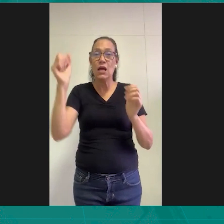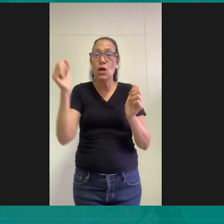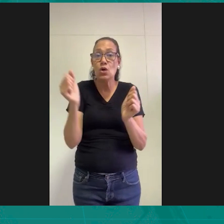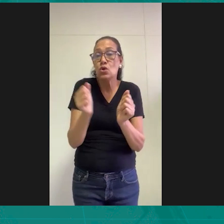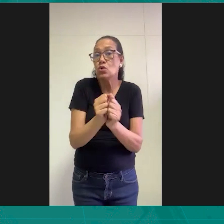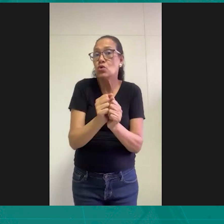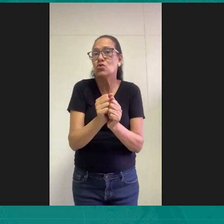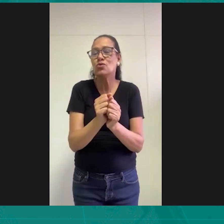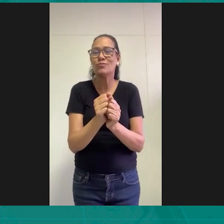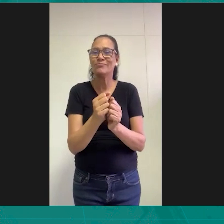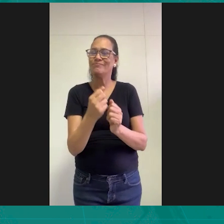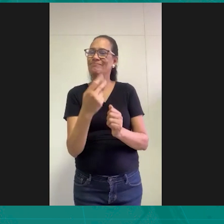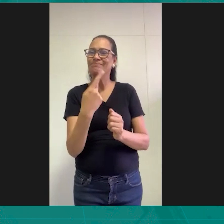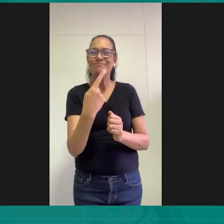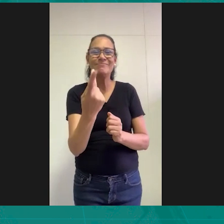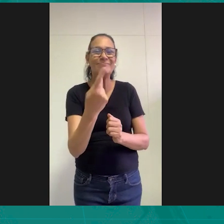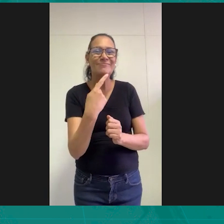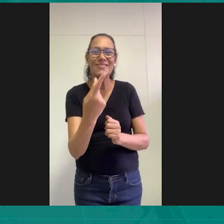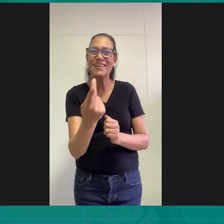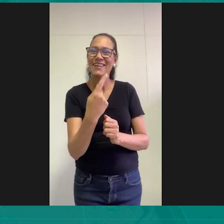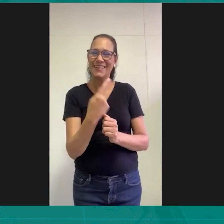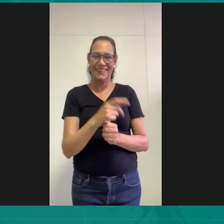objetivo de Deus é nos introduzir